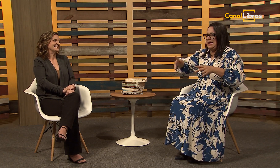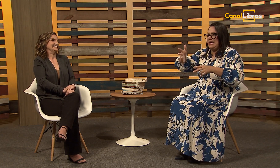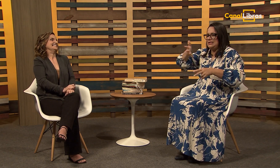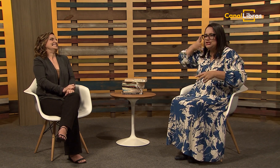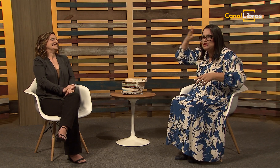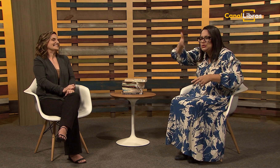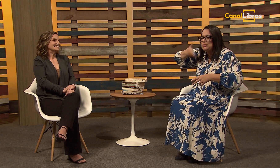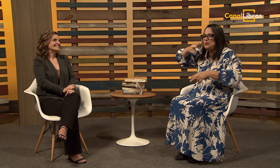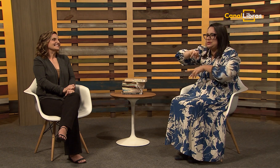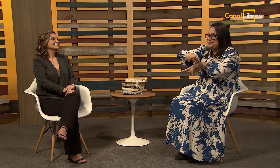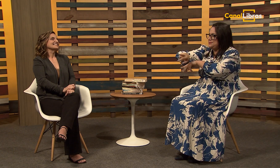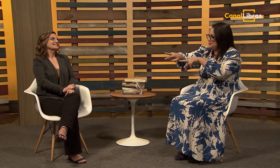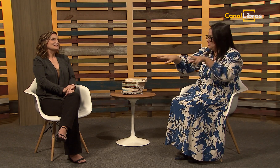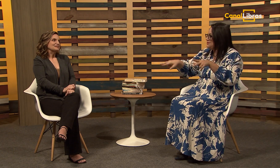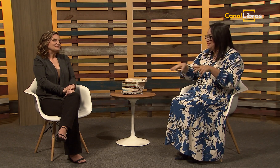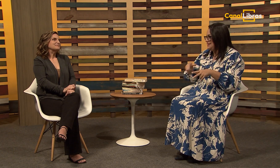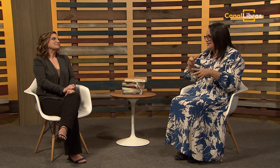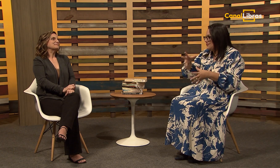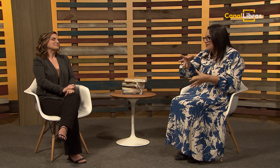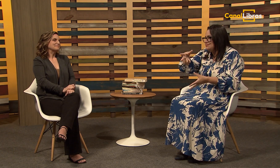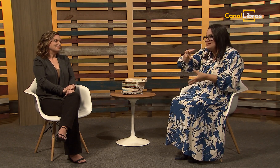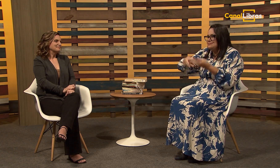mais formais, como o do presidente, por exemplo.